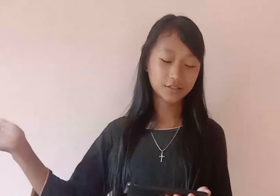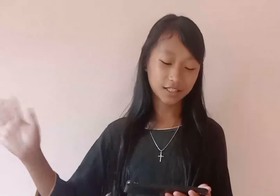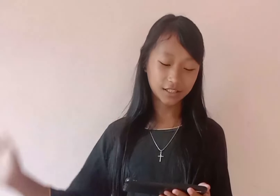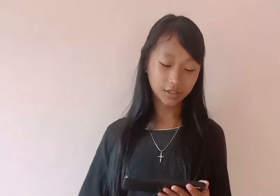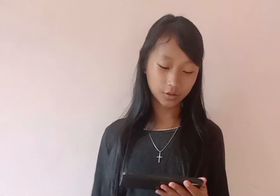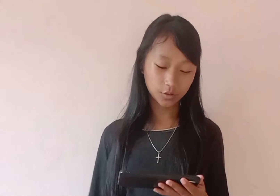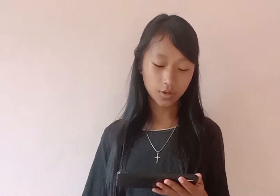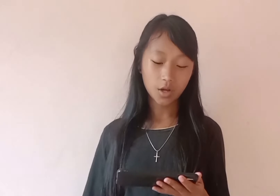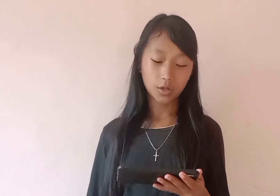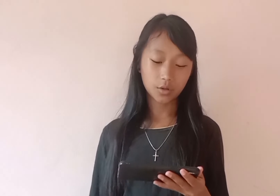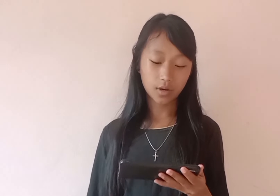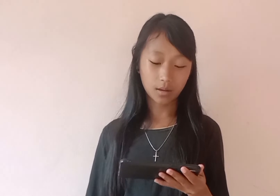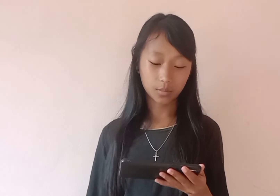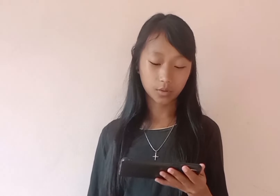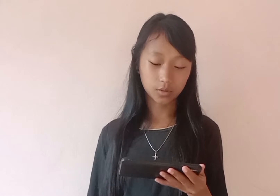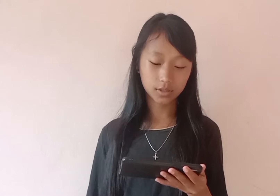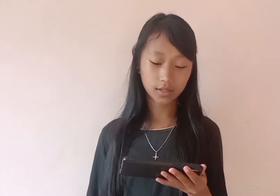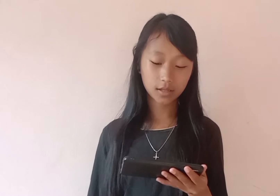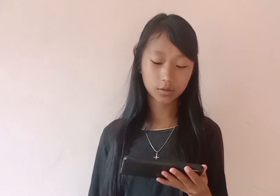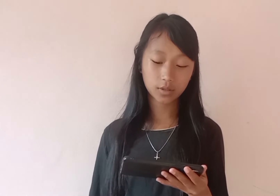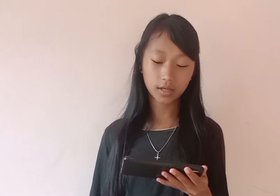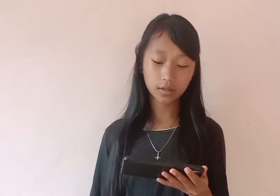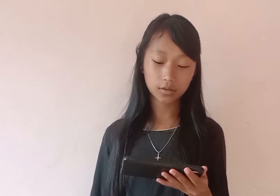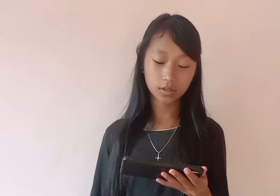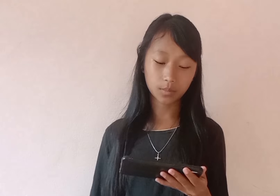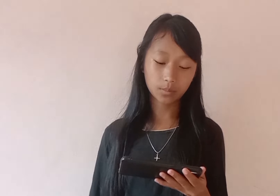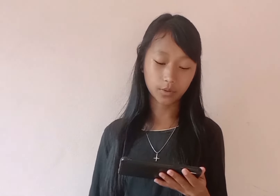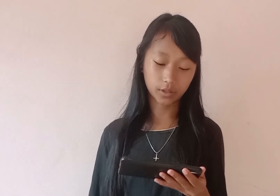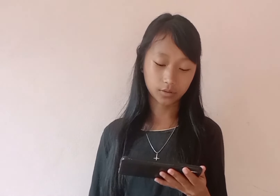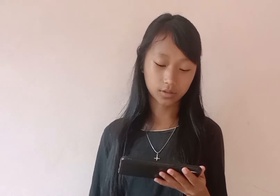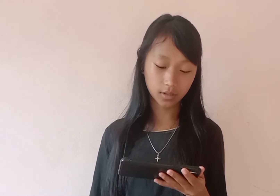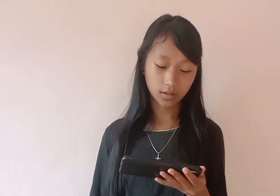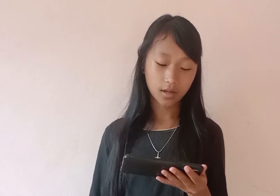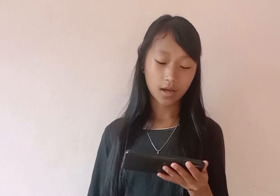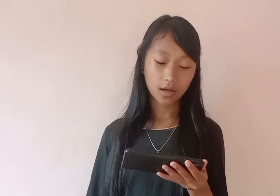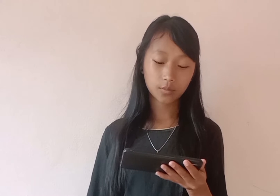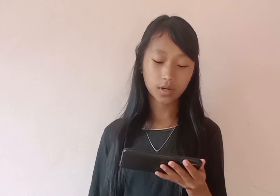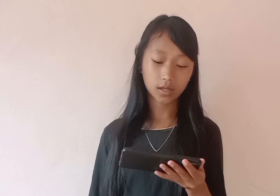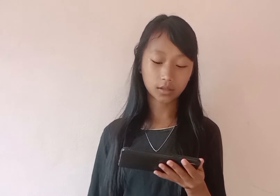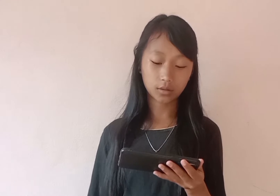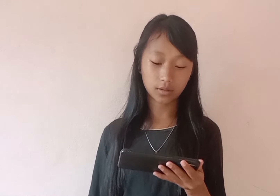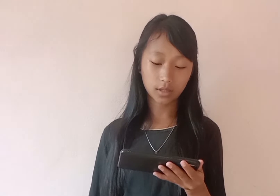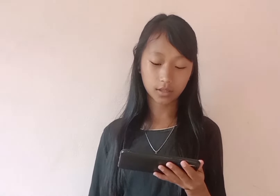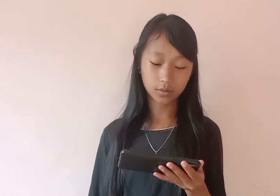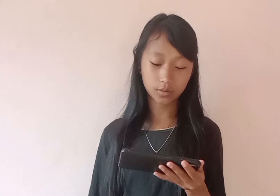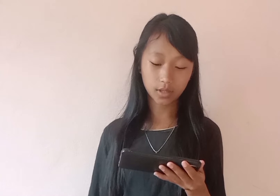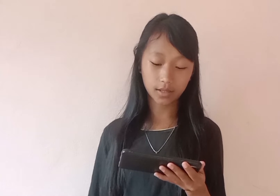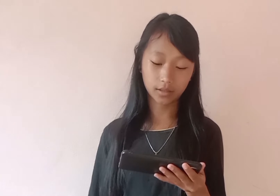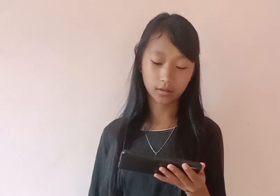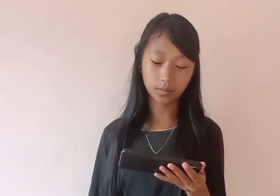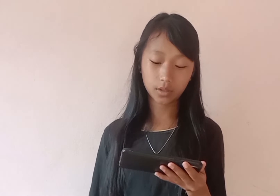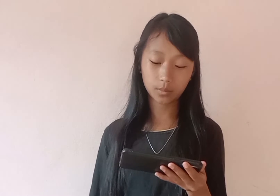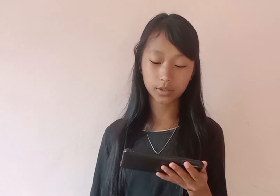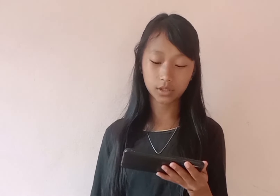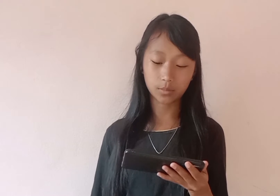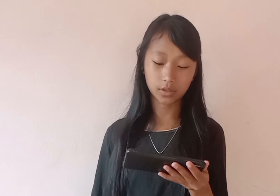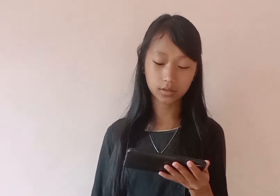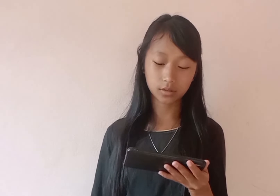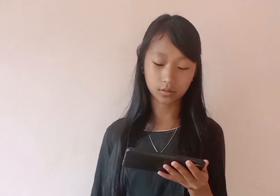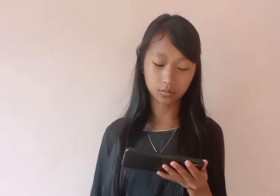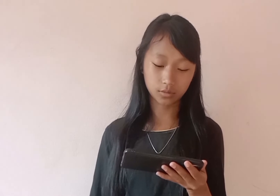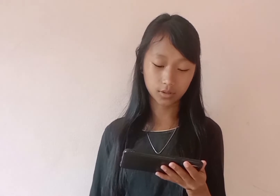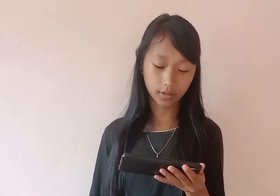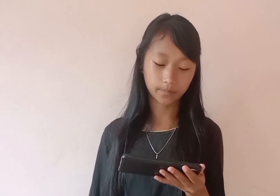प्रार्थनाको साथीहरू यो हाम्रो घोषणा र स्वीकारको समय भएको छ आफ्नो हातहरूलाई उठाएर मेरो पछि